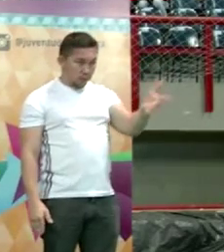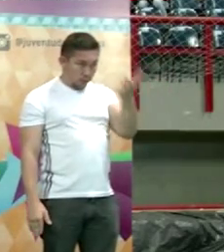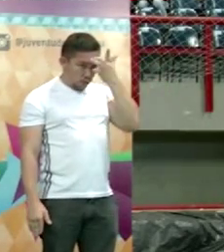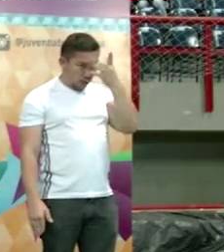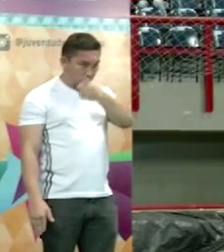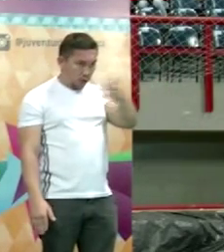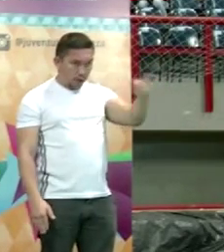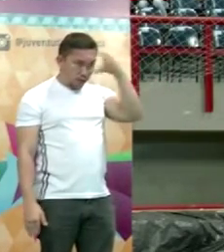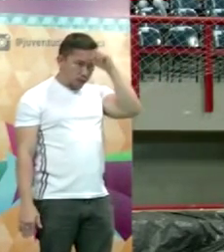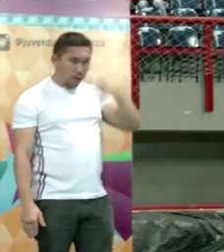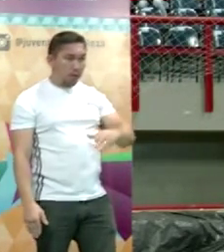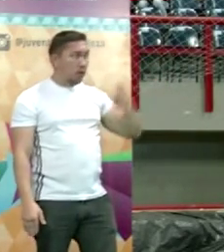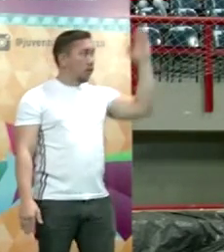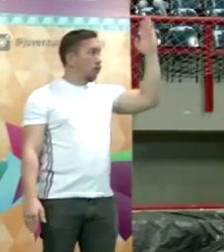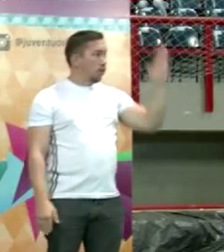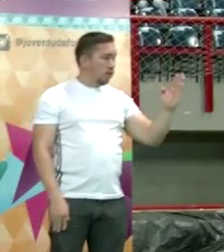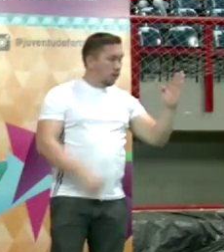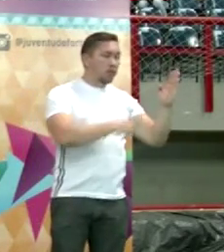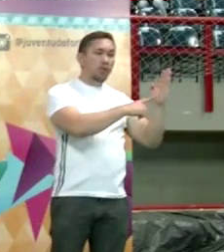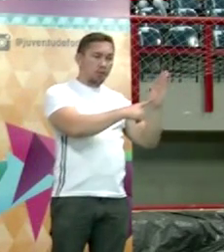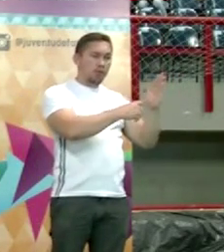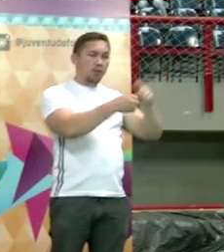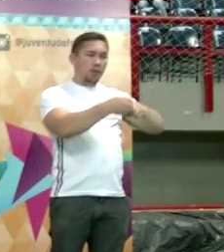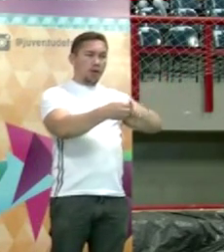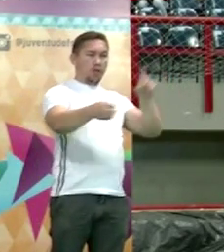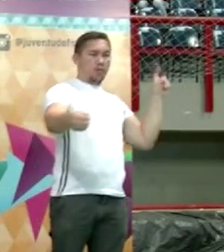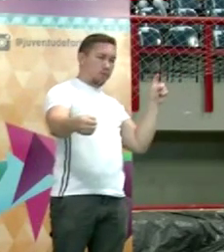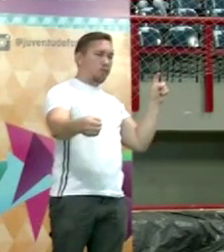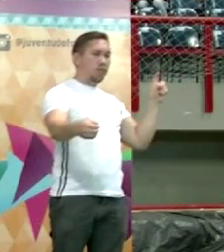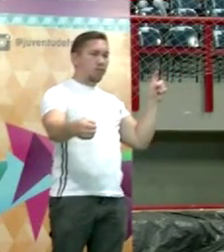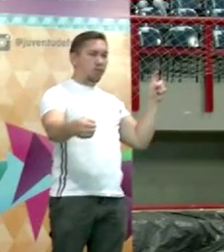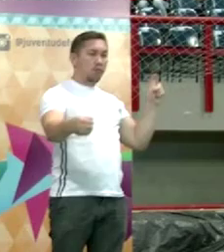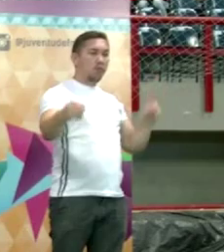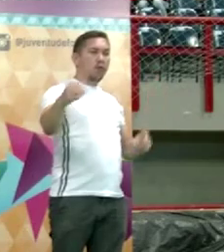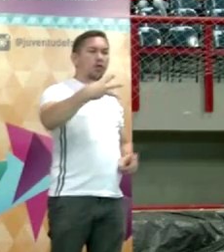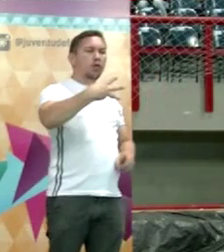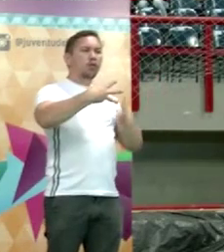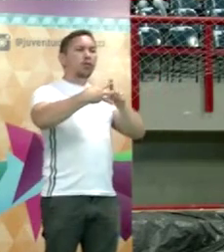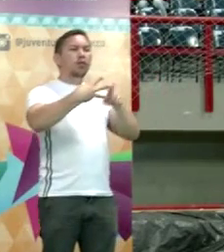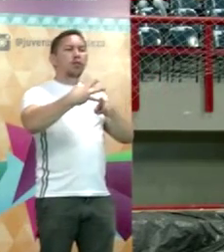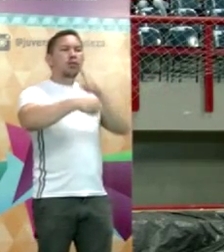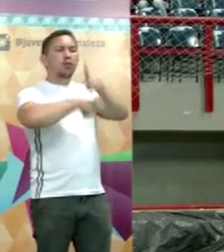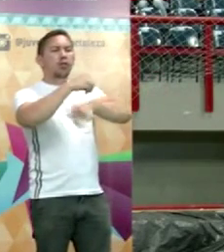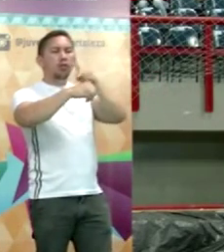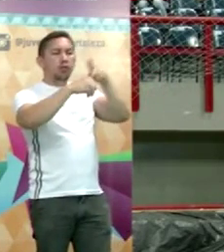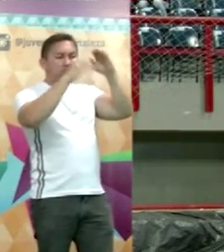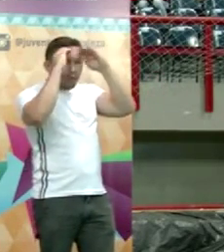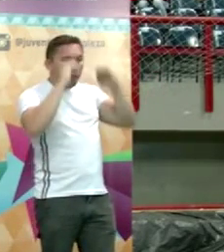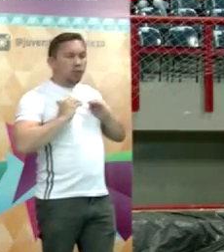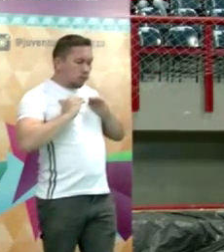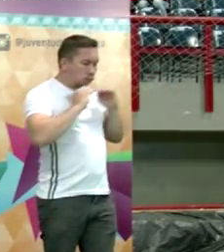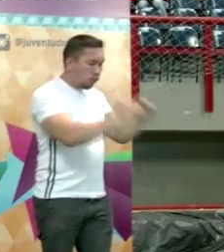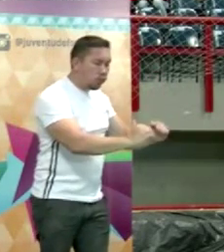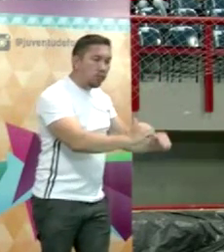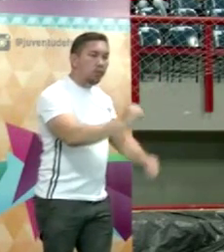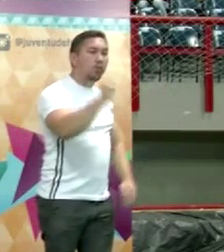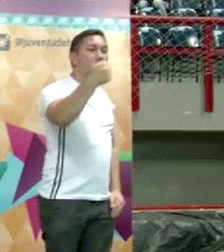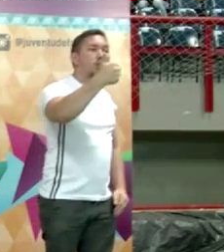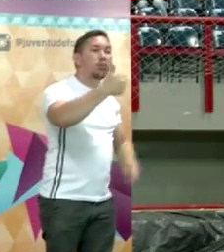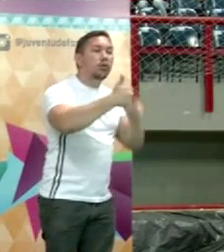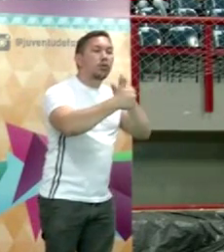grava. Brasil é um país independente. Os três primeiros países que primeiro